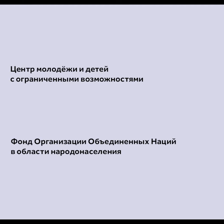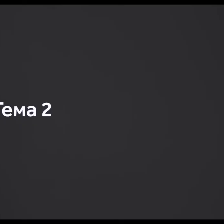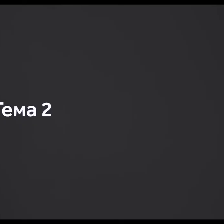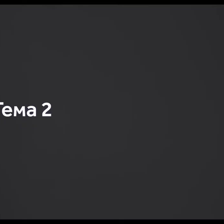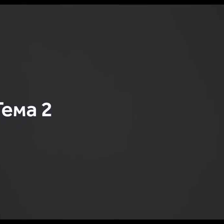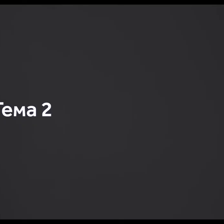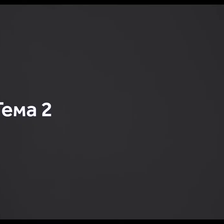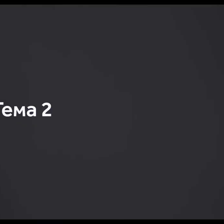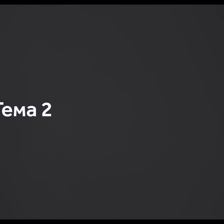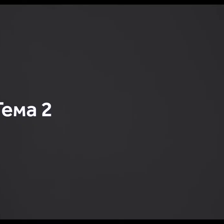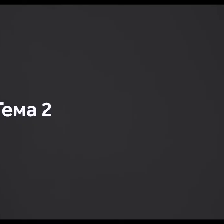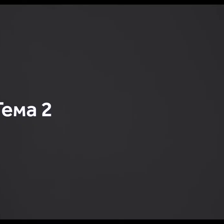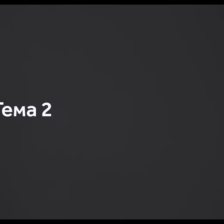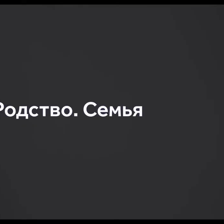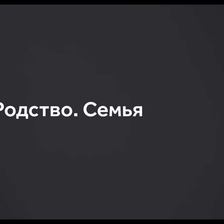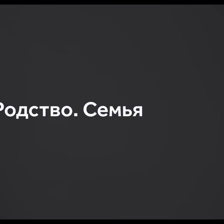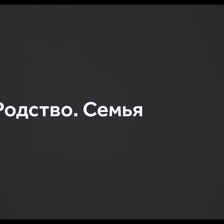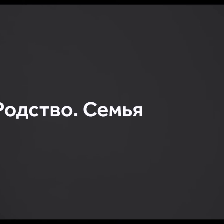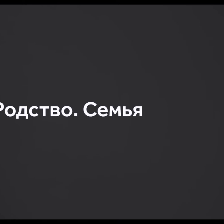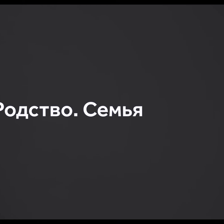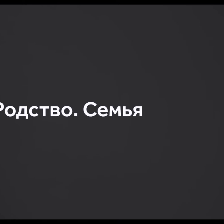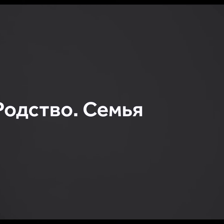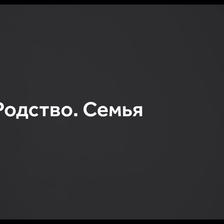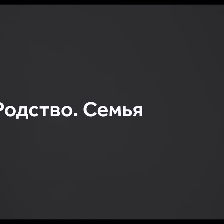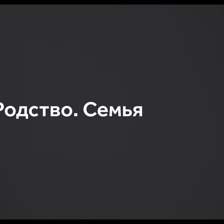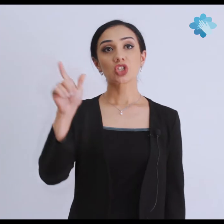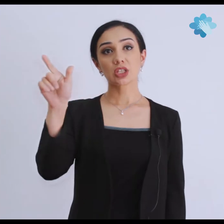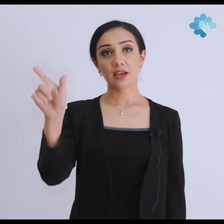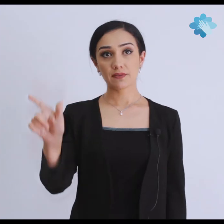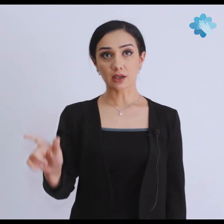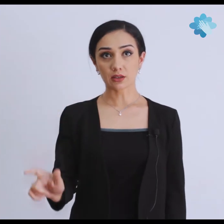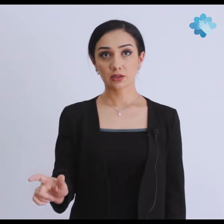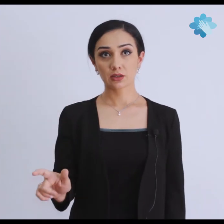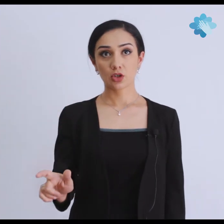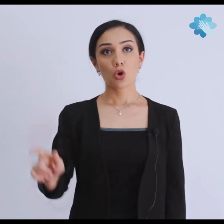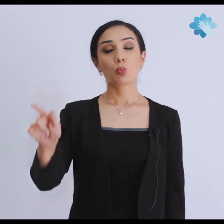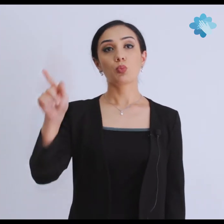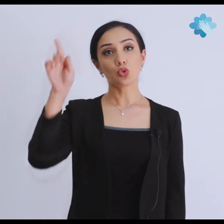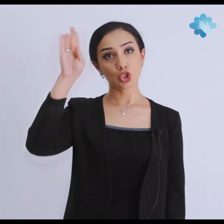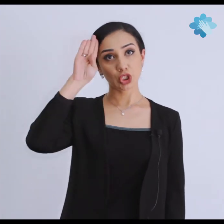тема 2 человек родство семье человек мужчина